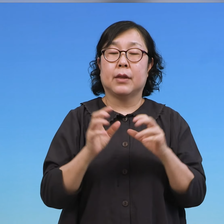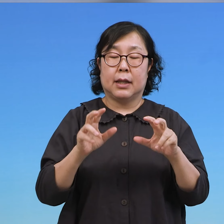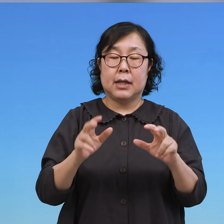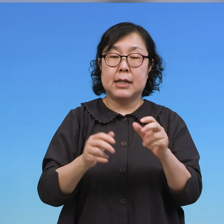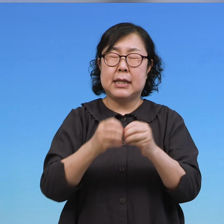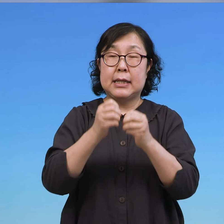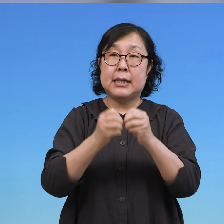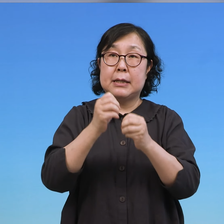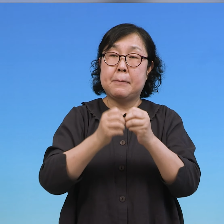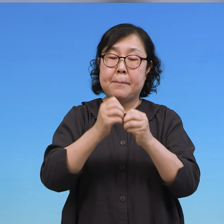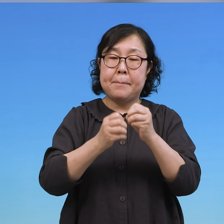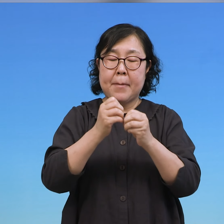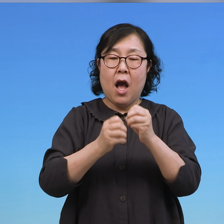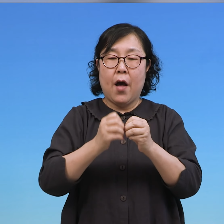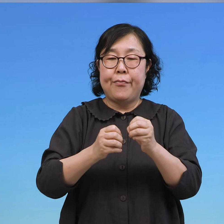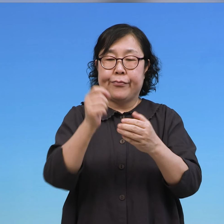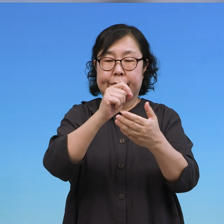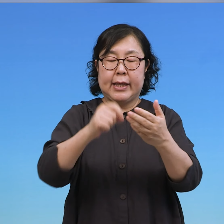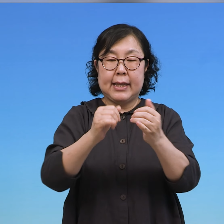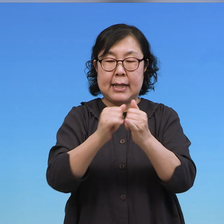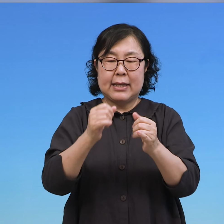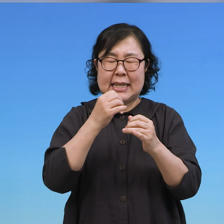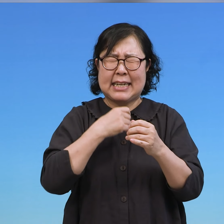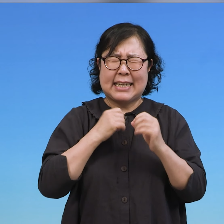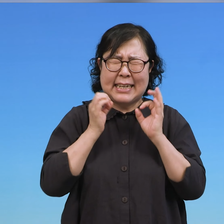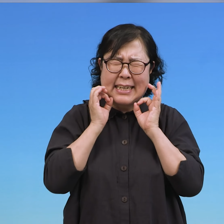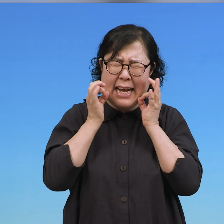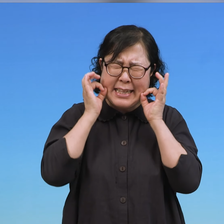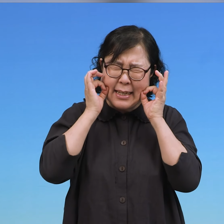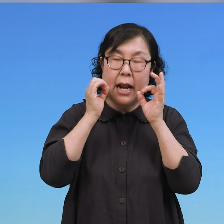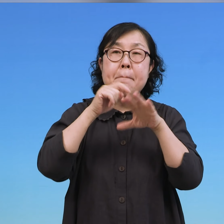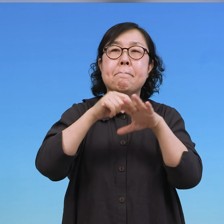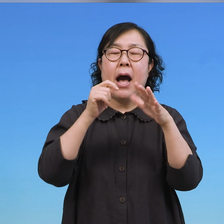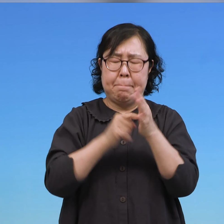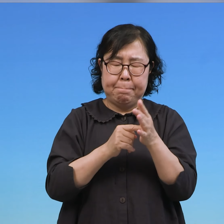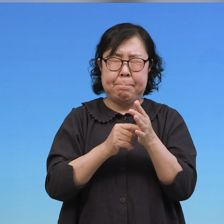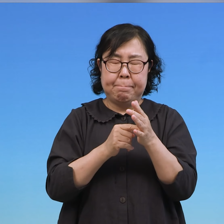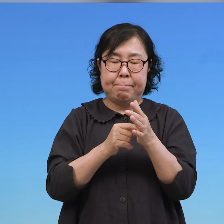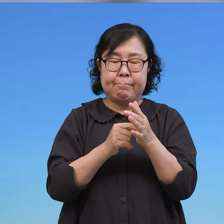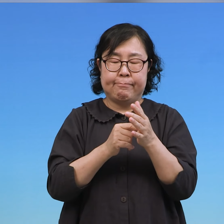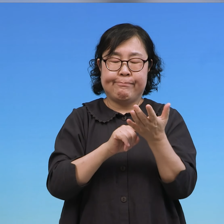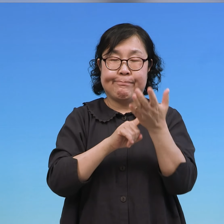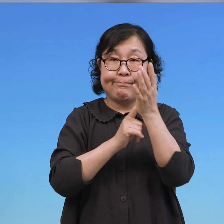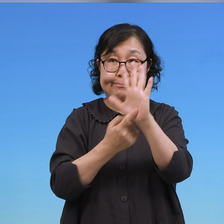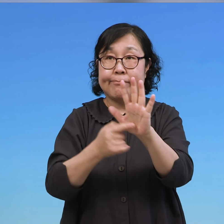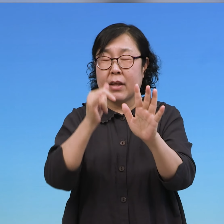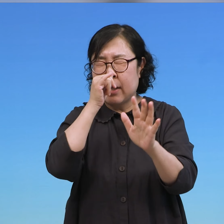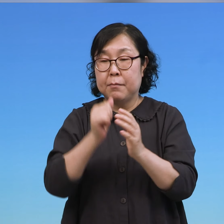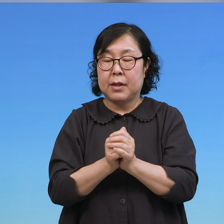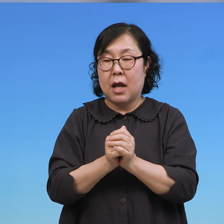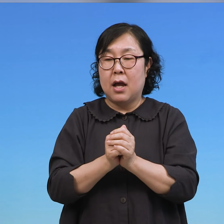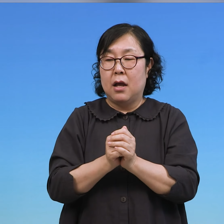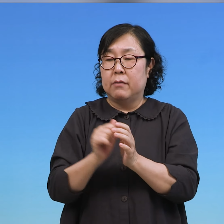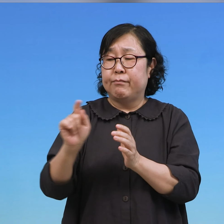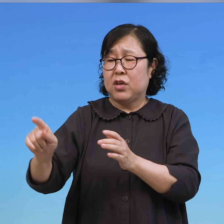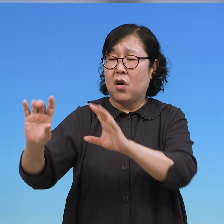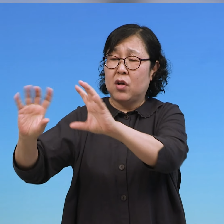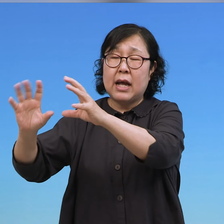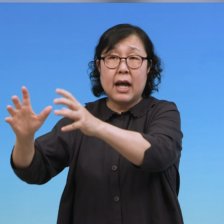지금 이 시편 기자가 간절함을 표현하는 겁니다. 하나님, 포로로 남아있는 우리 동족들, 저들의 삶이